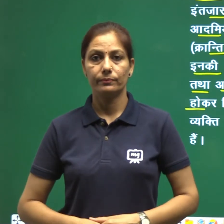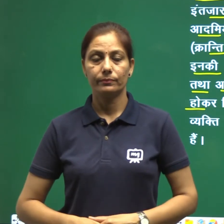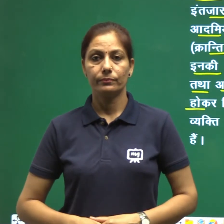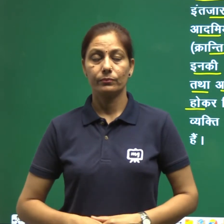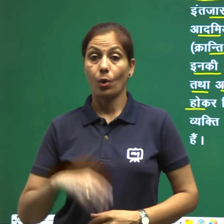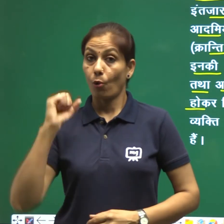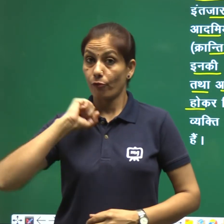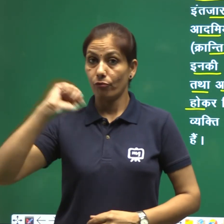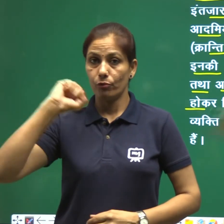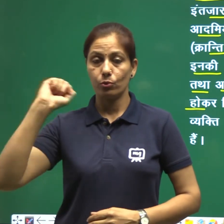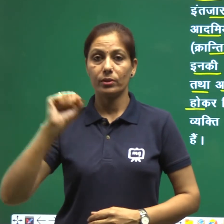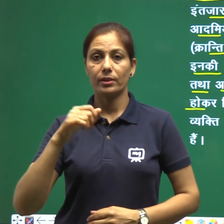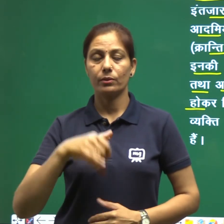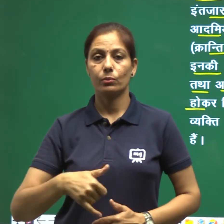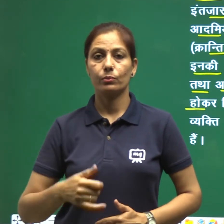विरोध करे तो